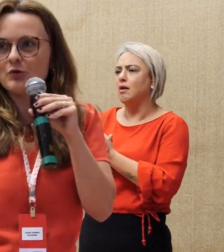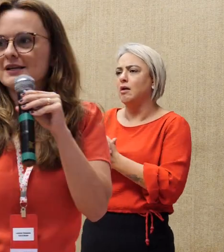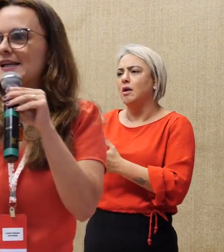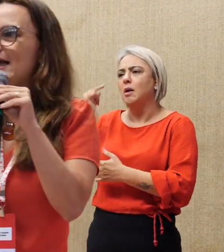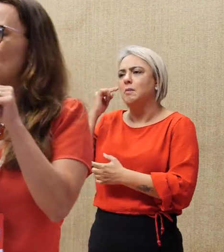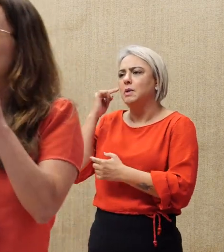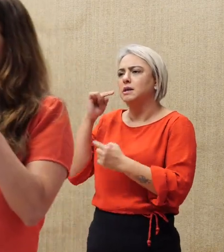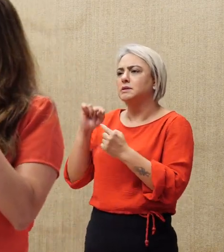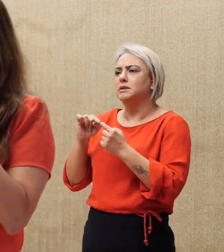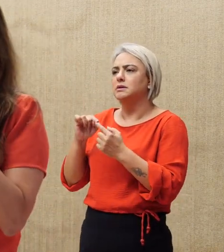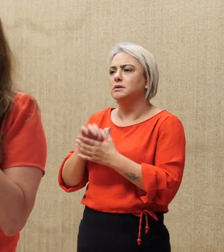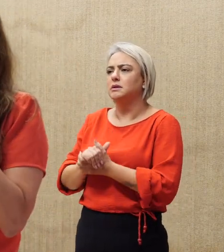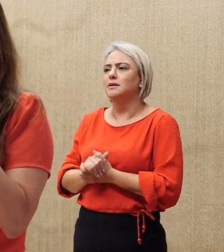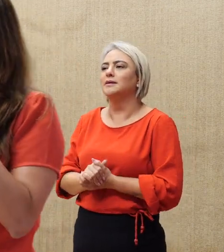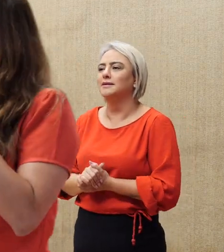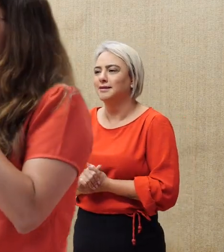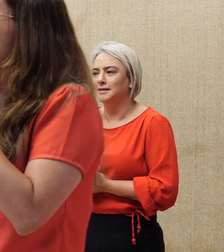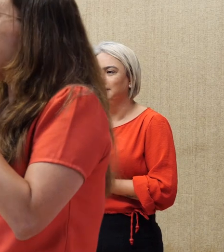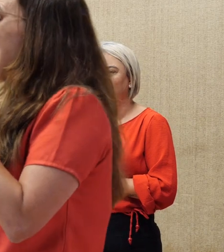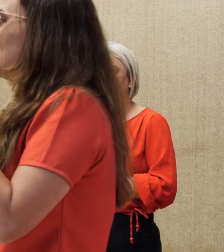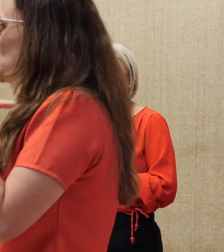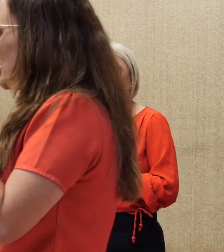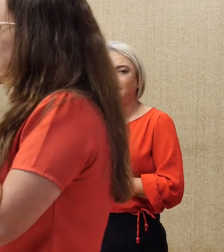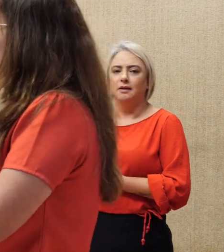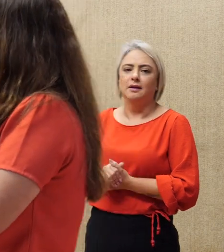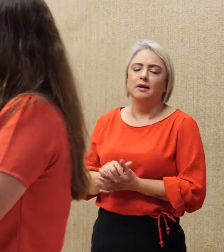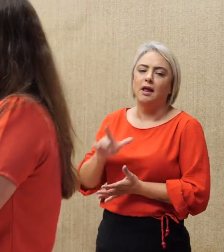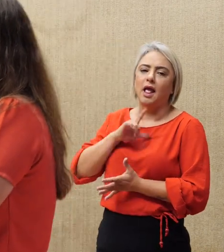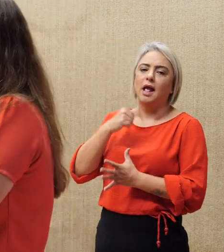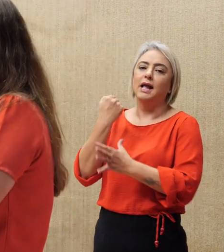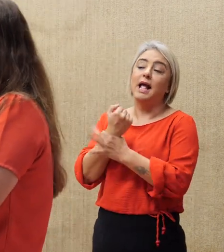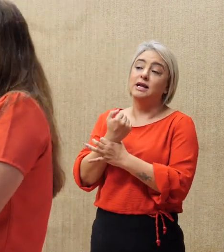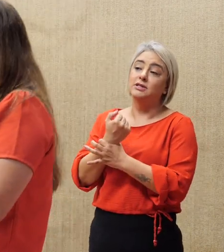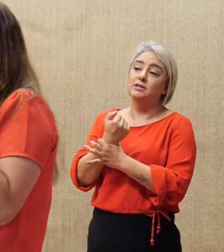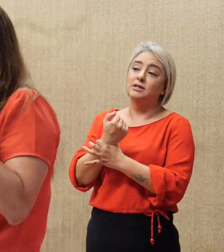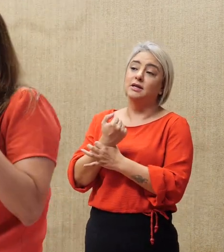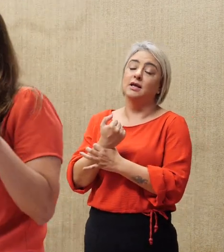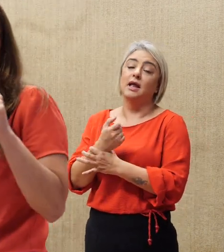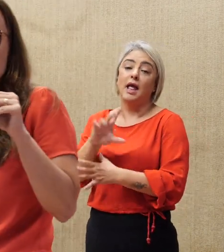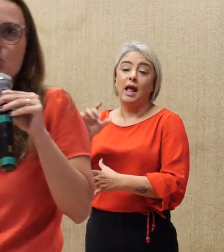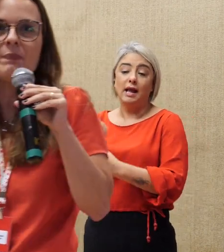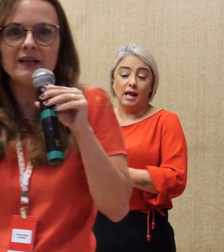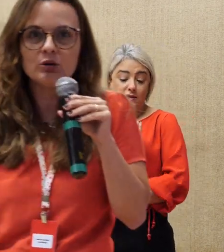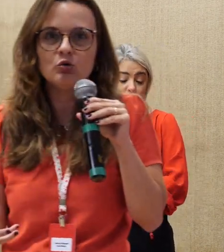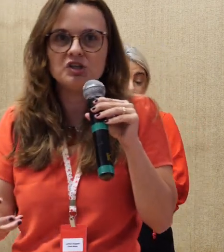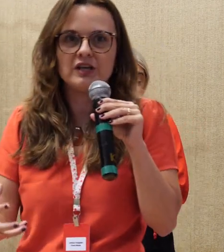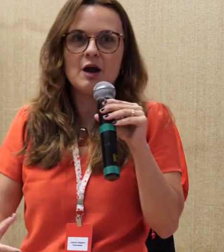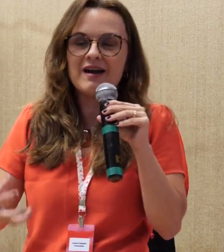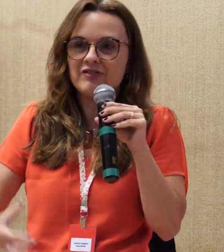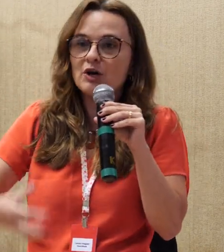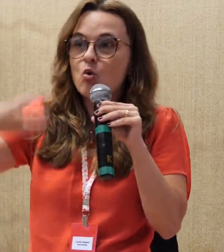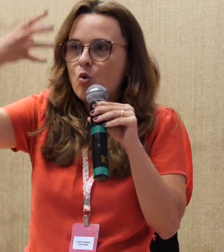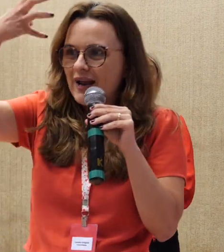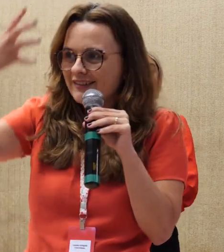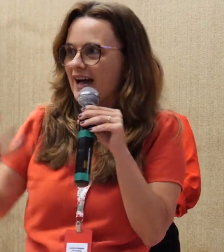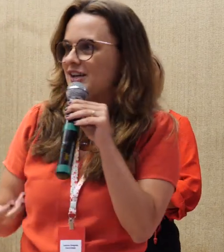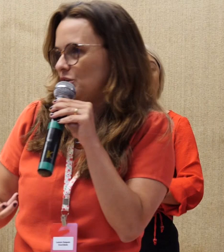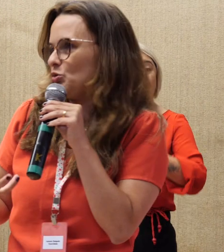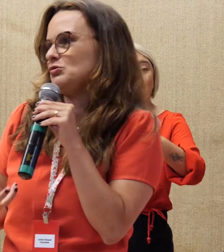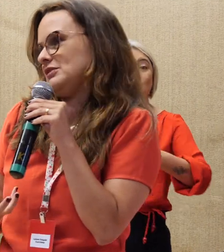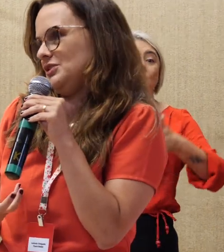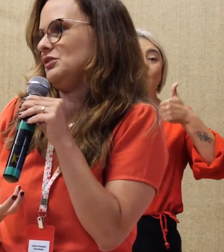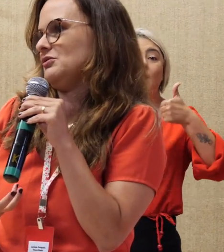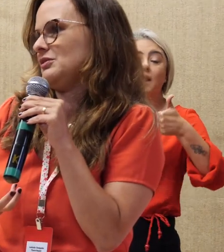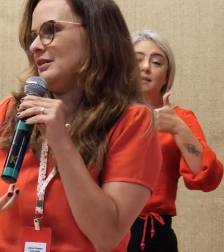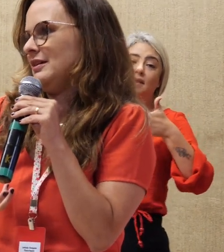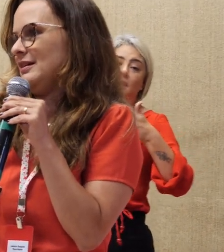a segurança é um direito social e que garantir segurança é garantir a vida em sua plenitude. É uma vida com qualidade